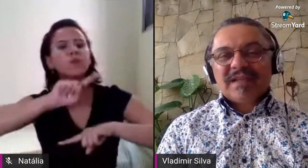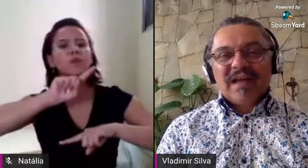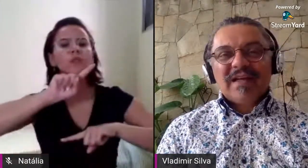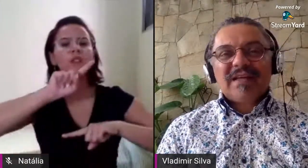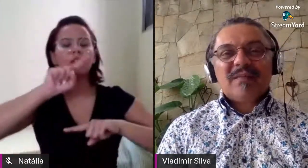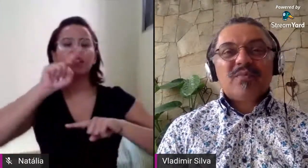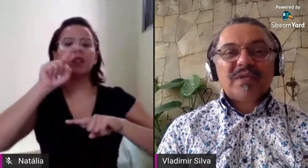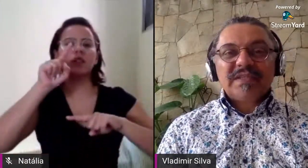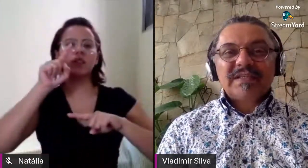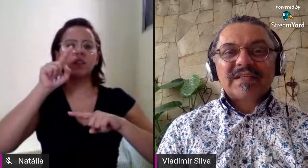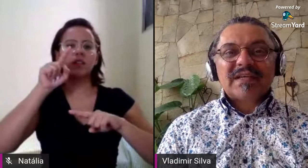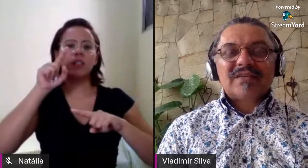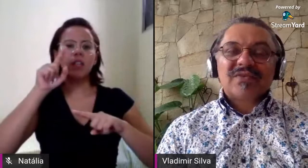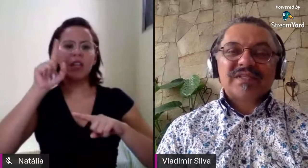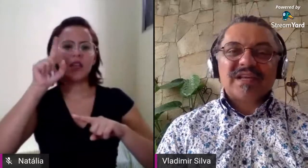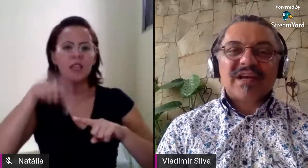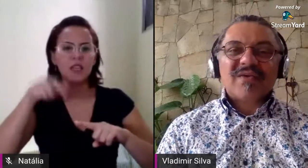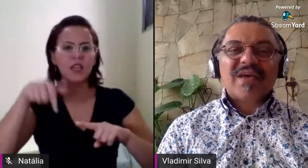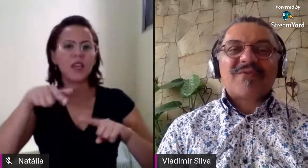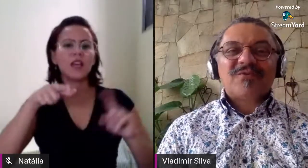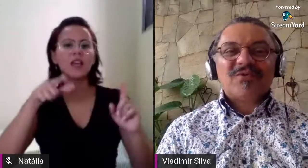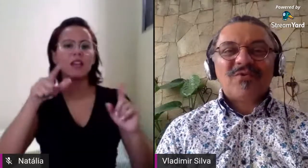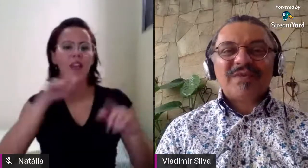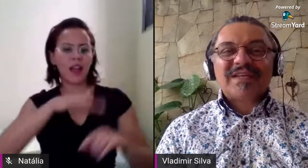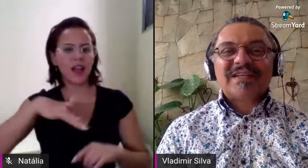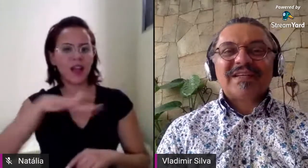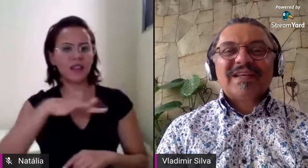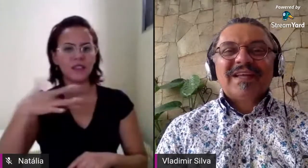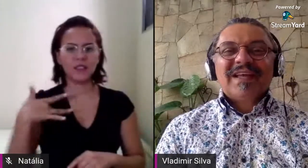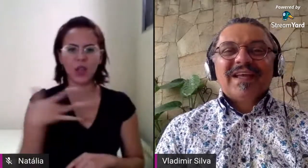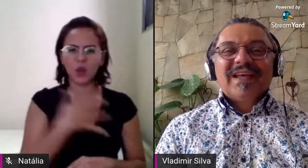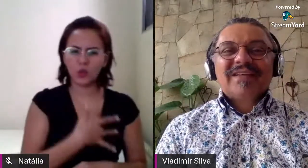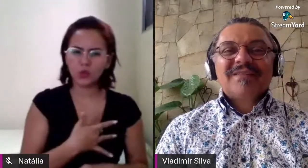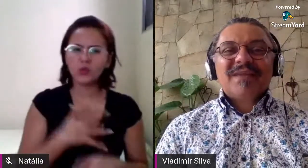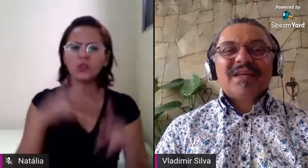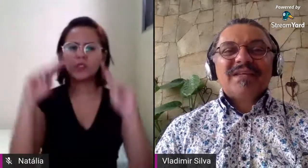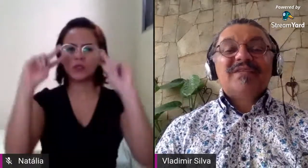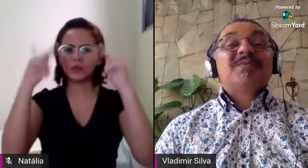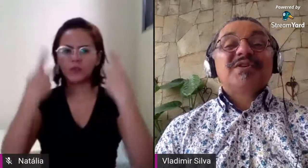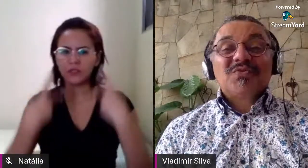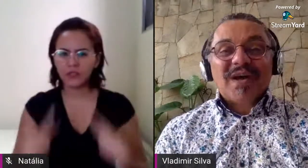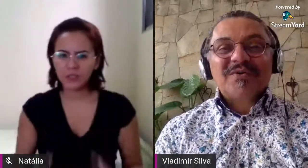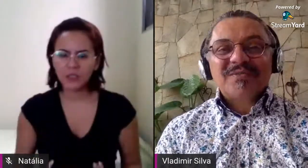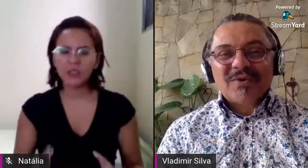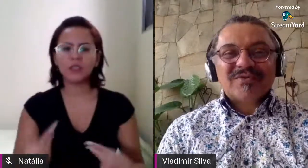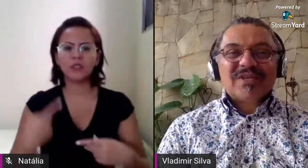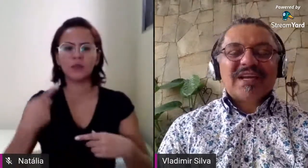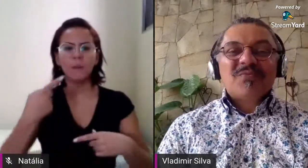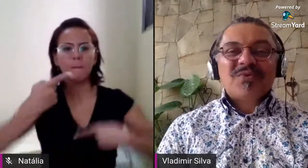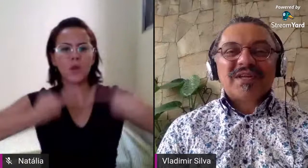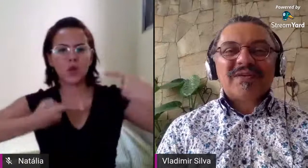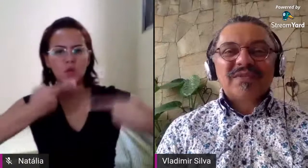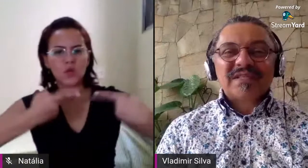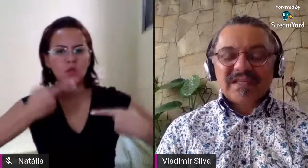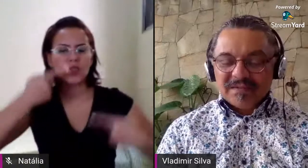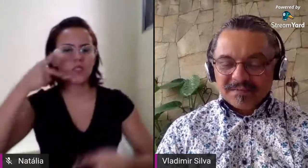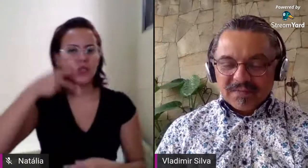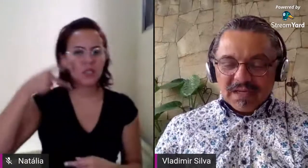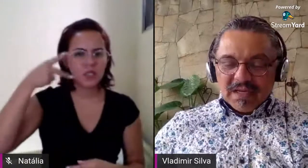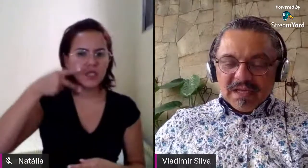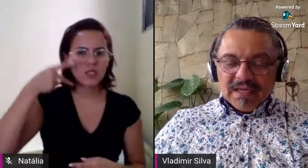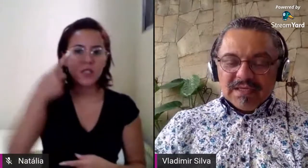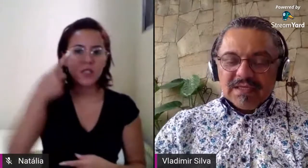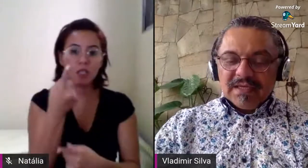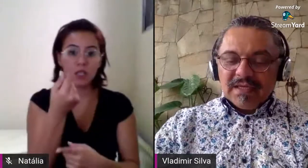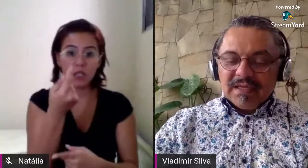também humanitária, é política, é social, é econômica, é também espiritual, de modo geral, por que não